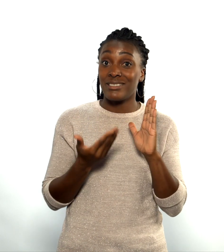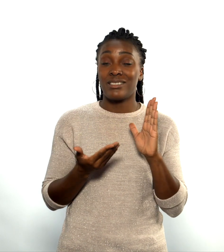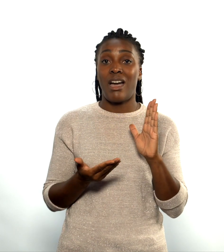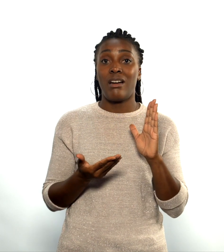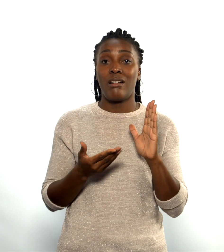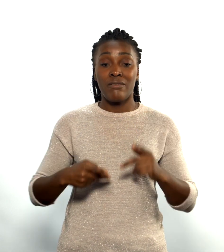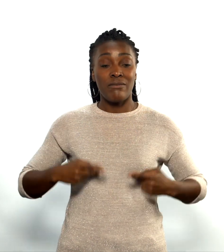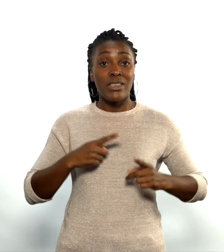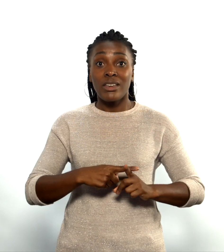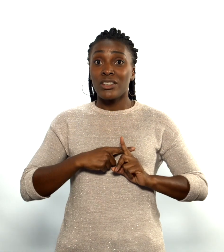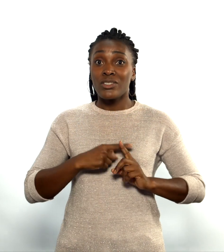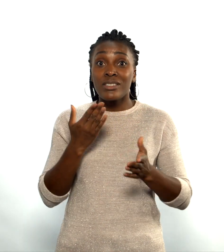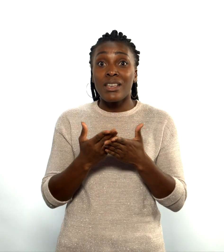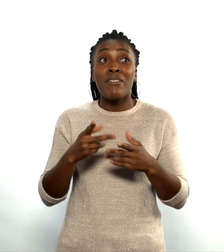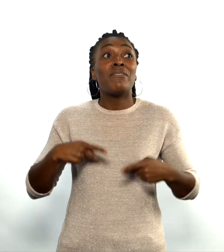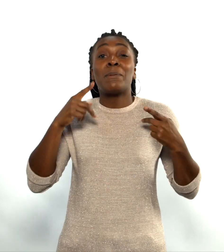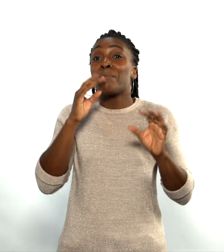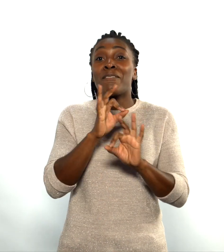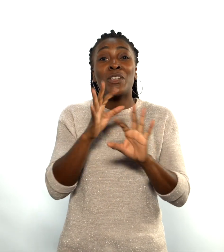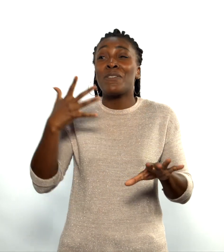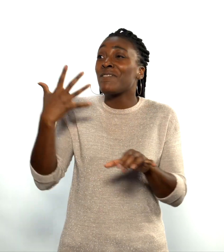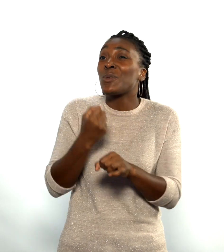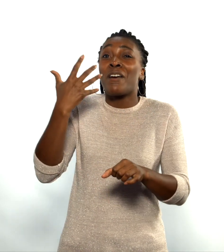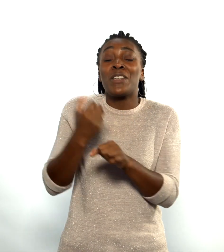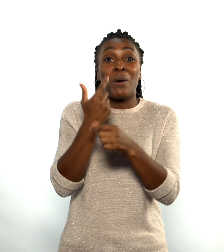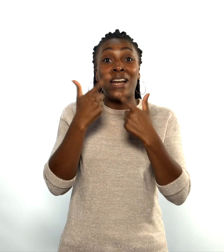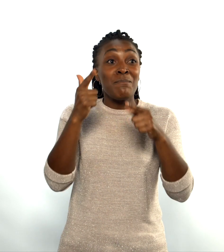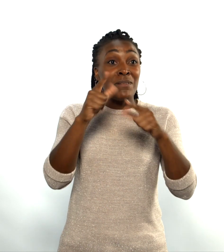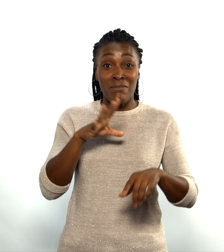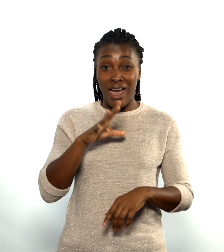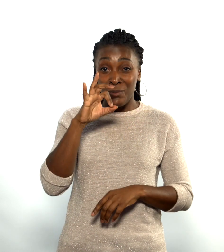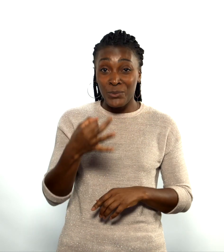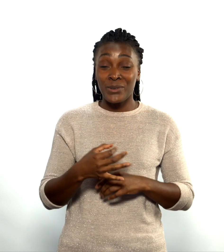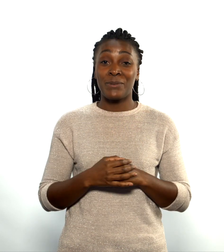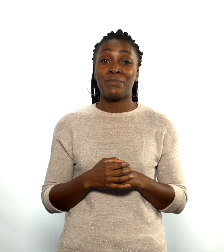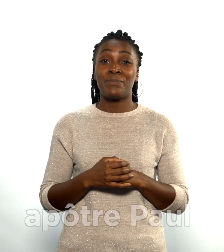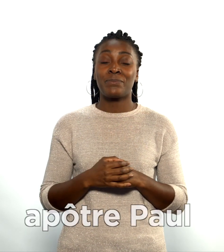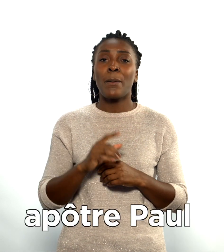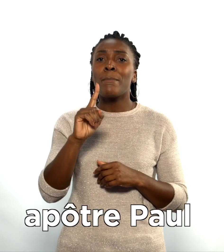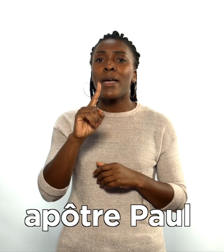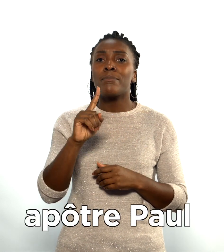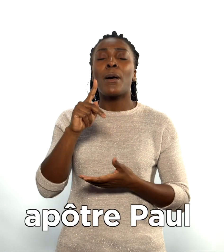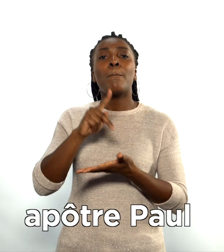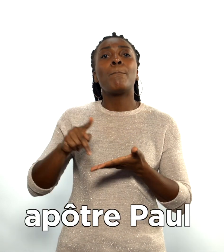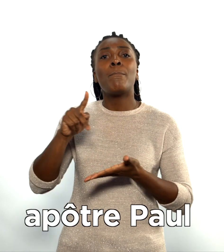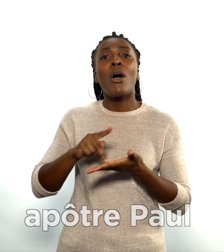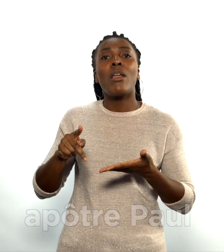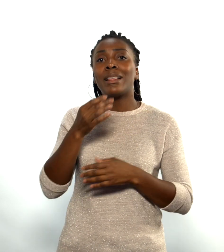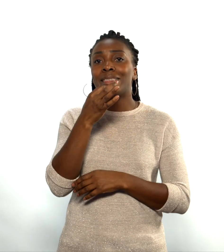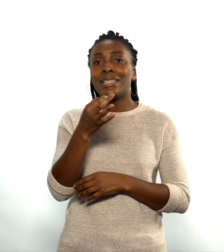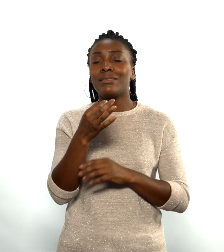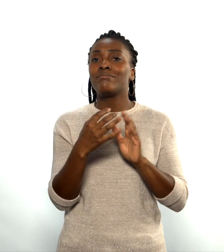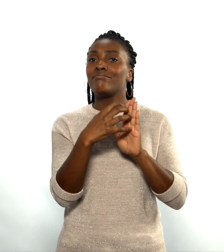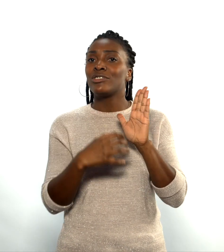la vie chrétienne est une vie merveilleuse, pleine de victoire et de liberté. Mais juste avant, Paul nous dit au chapitre